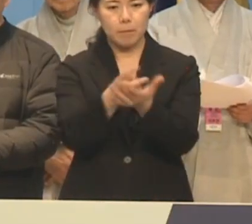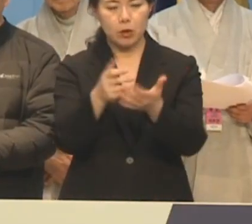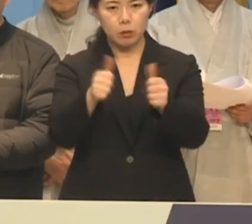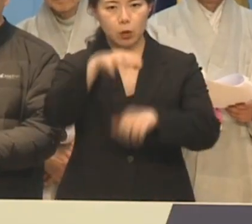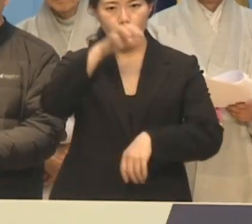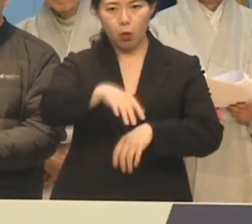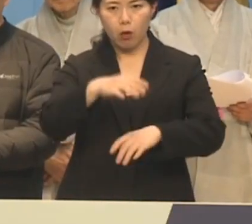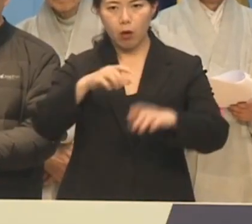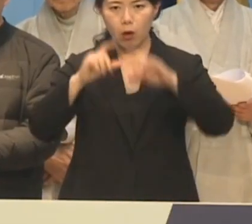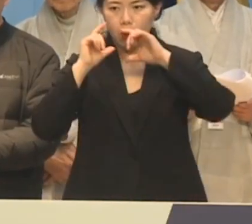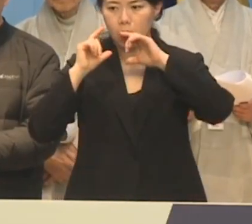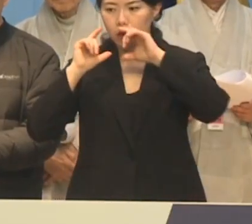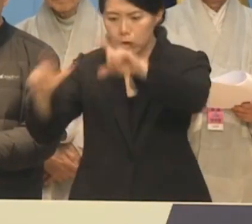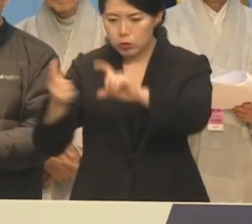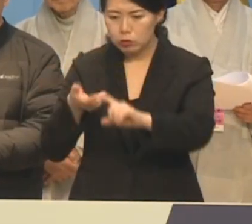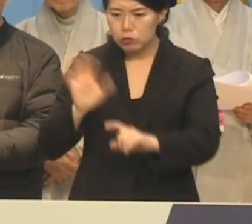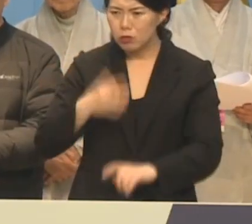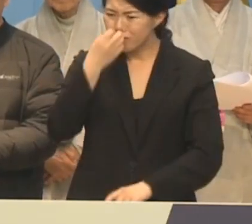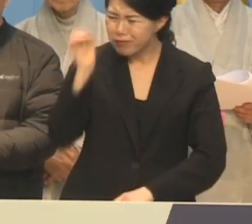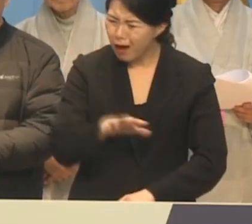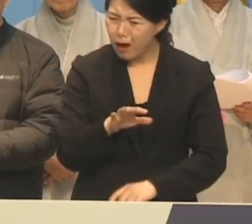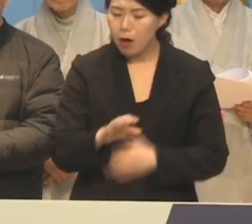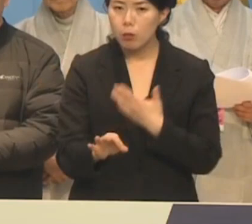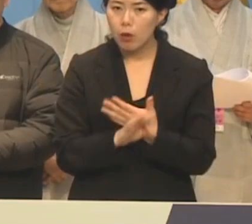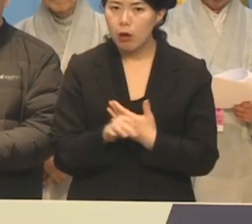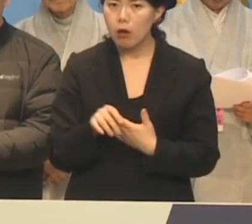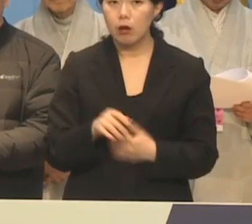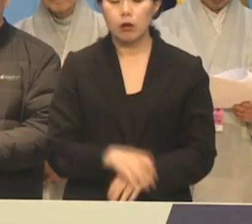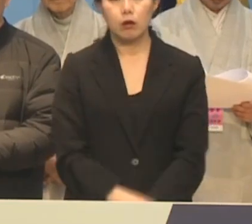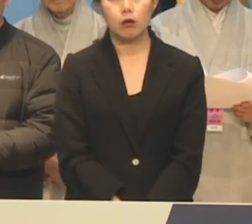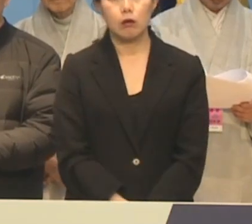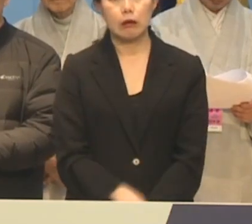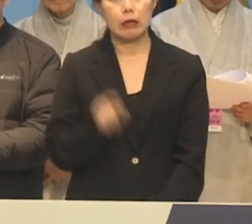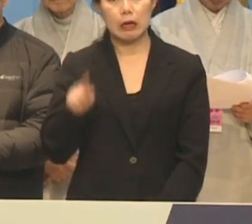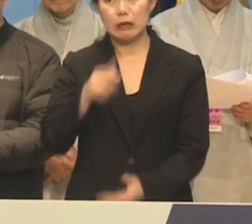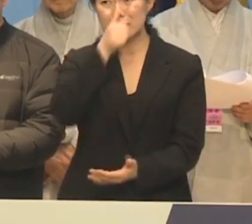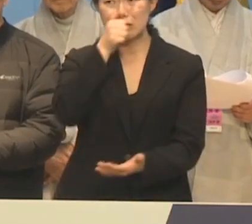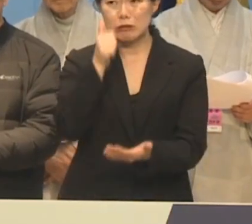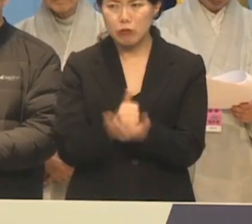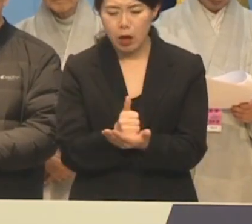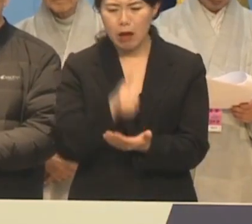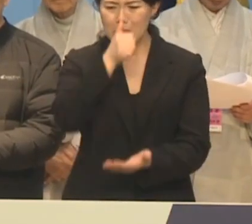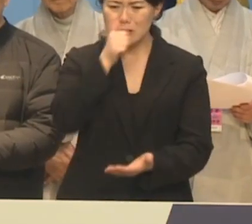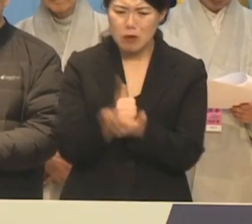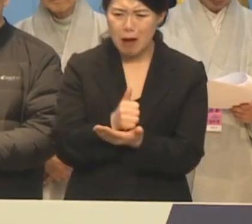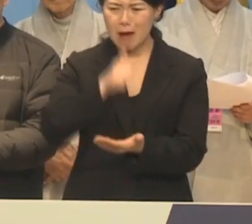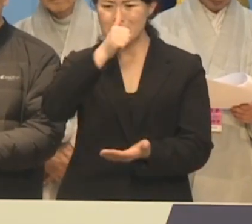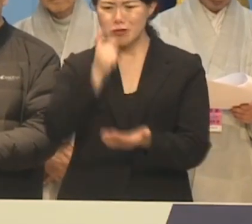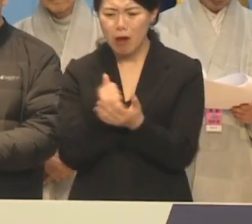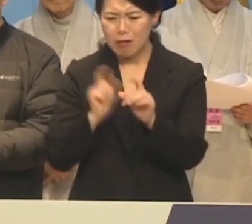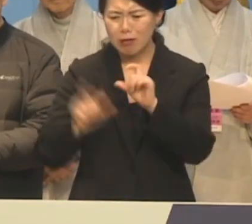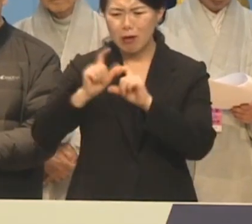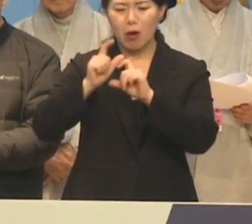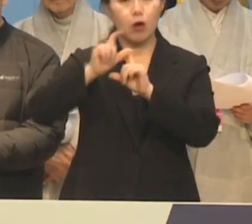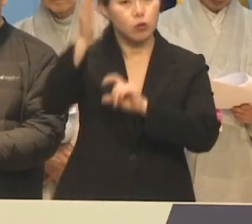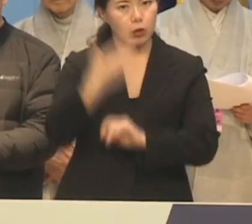결정을 거부한다면 그것 자체로 죄로 죄를 덮는 어리석은 일이 될